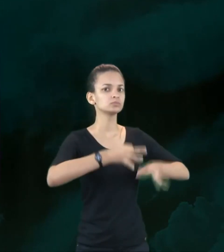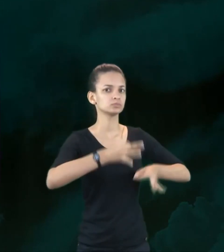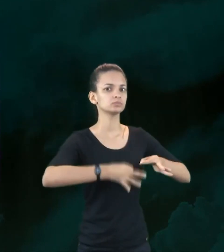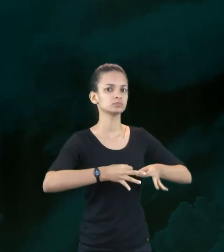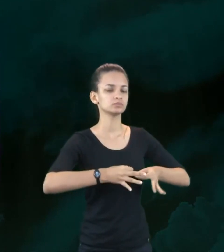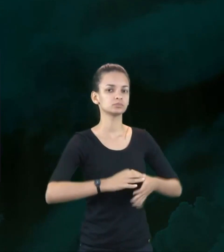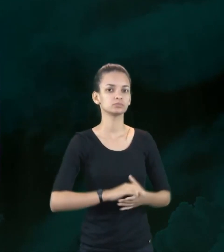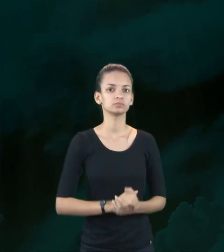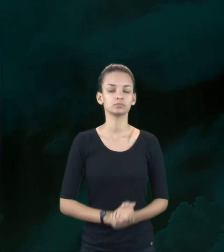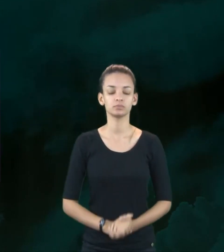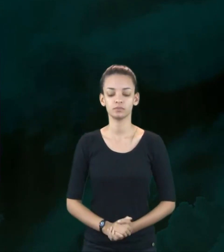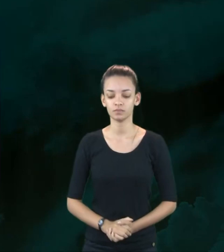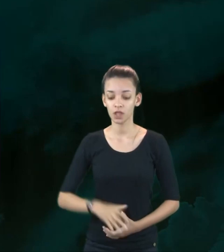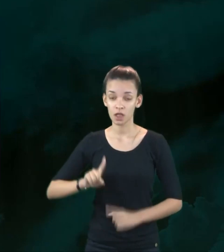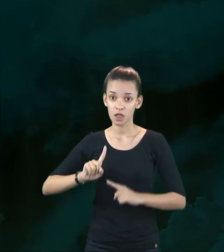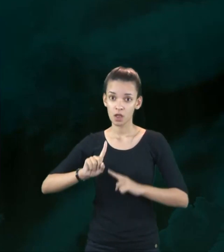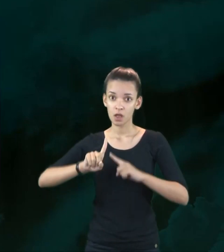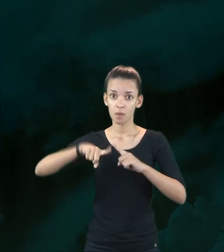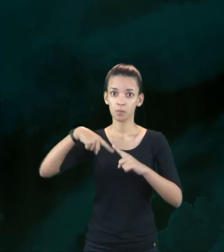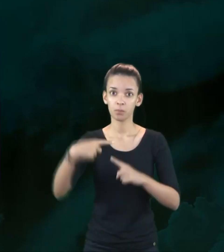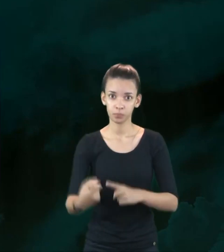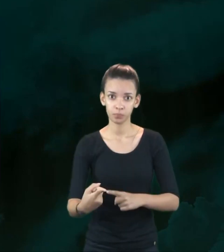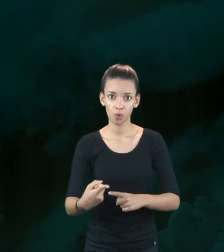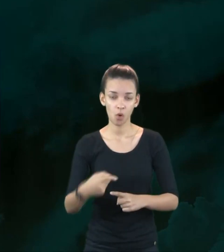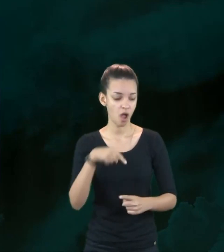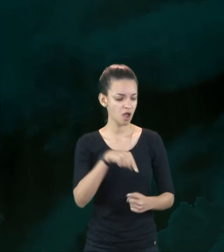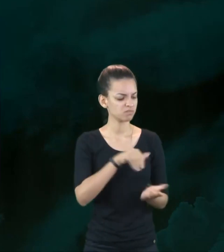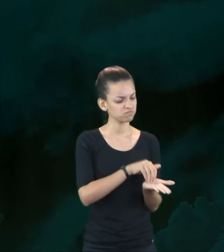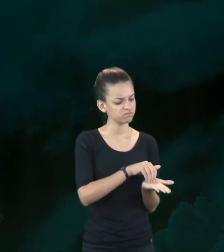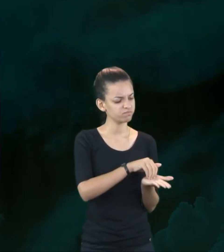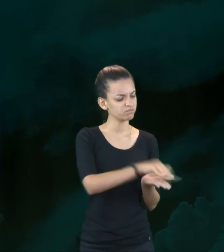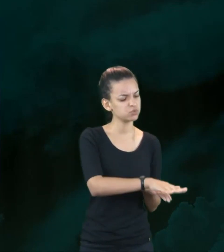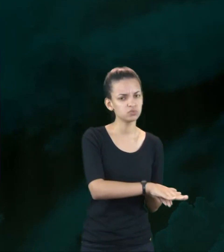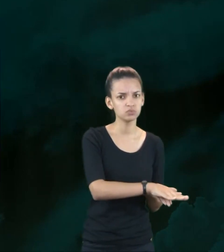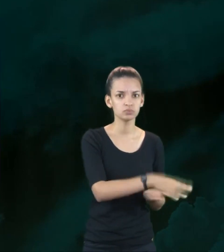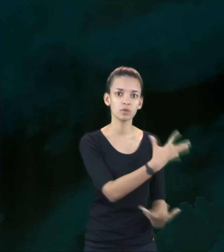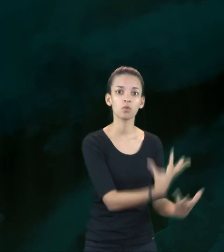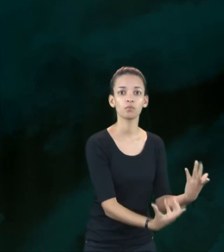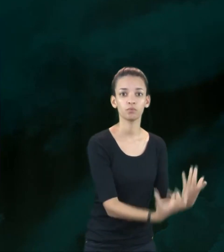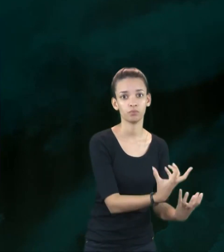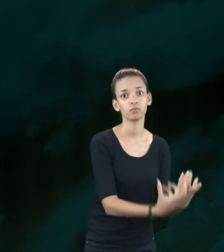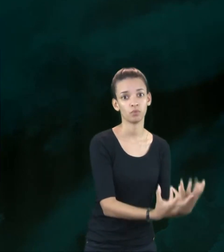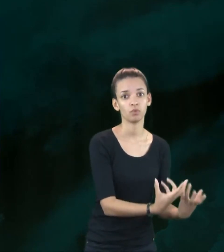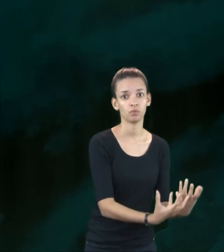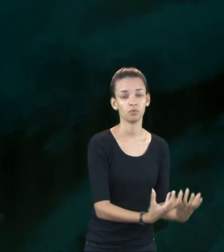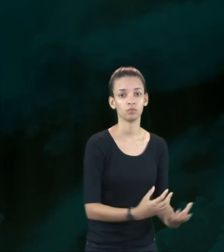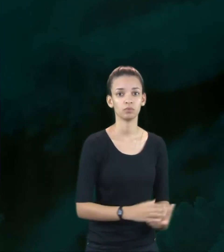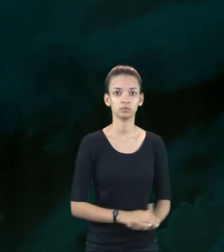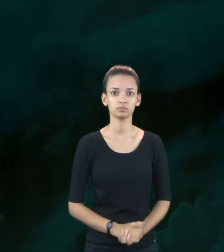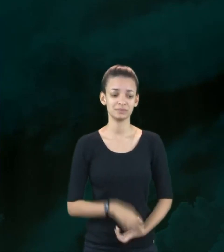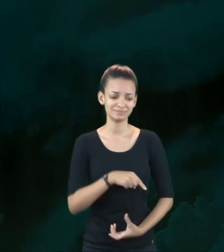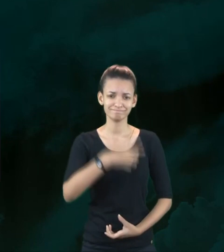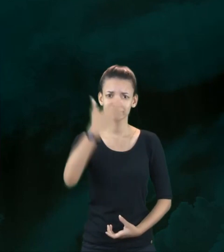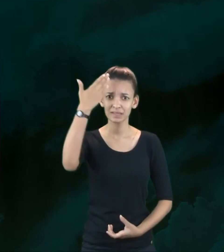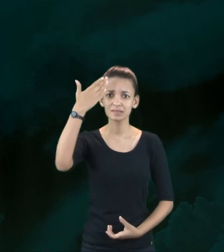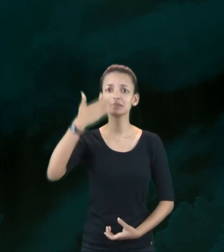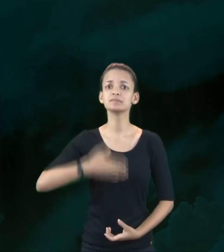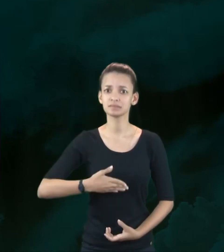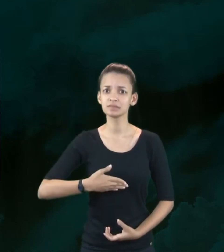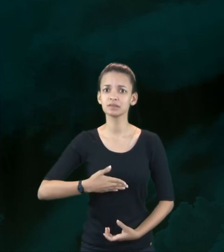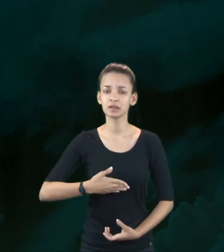do juízo, eles serão jogados para o lago de fogo. Portanto, irmãos, isso foi uma coisa muito séria.